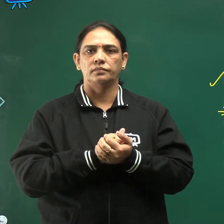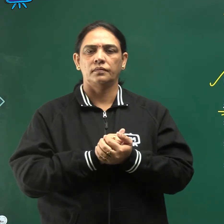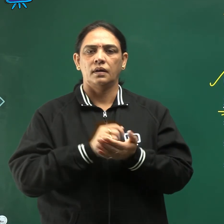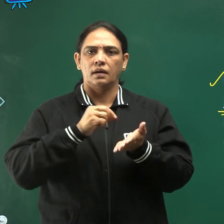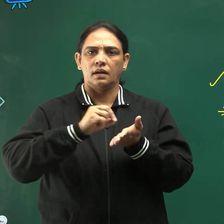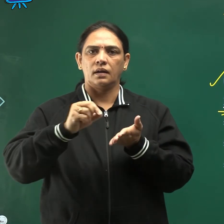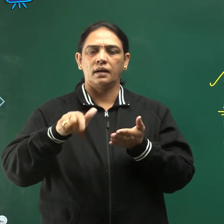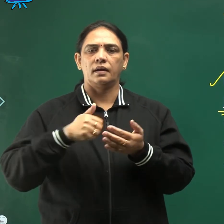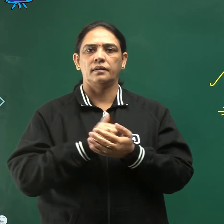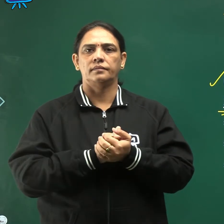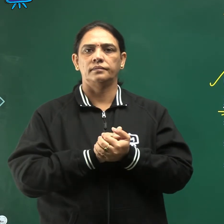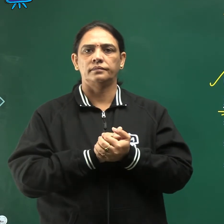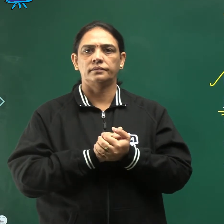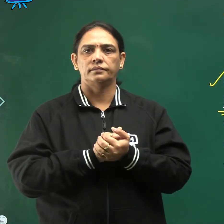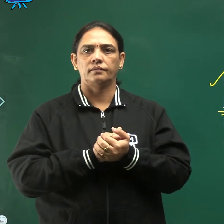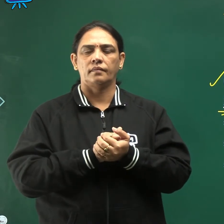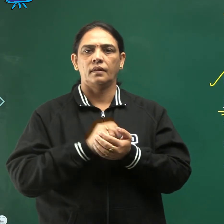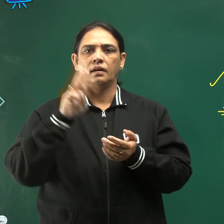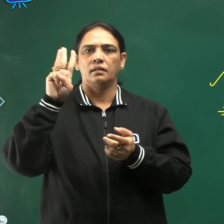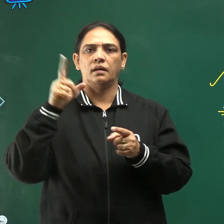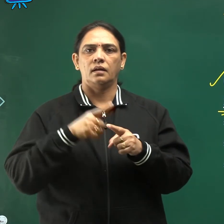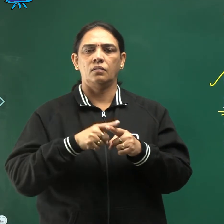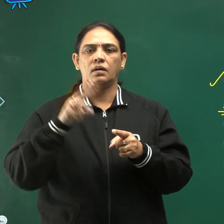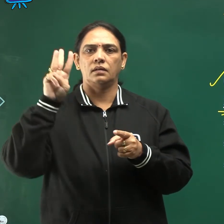लिख लेंगे। 3 गुणा 3